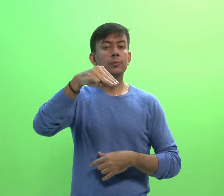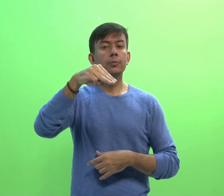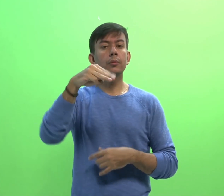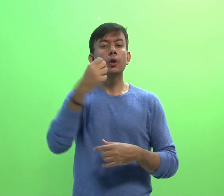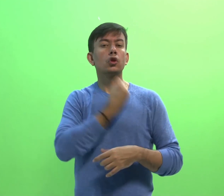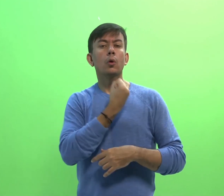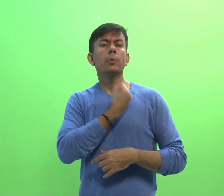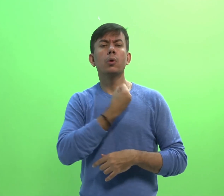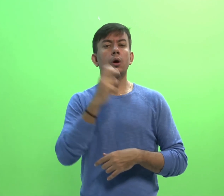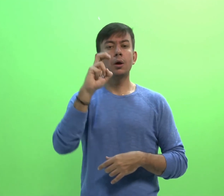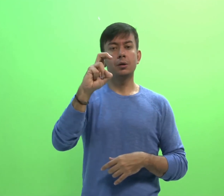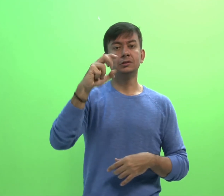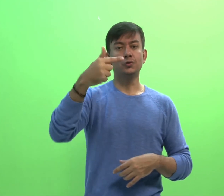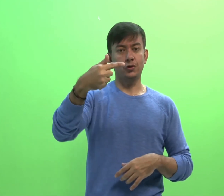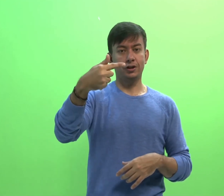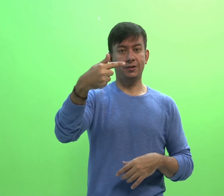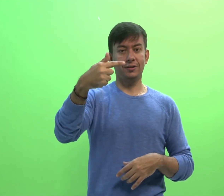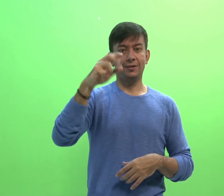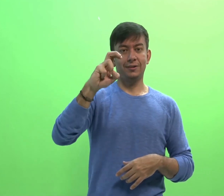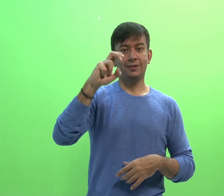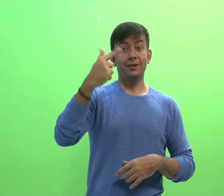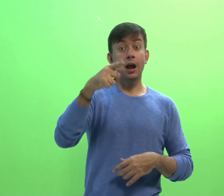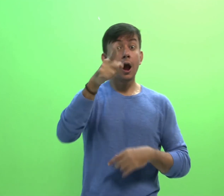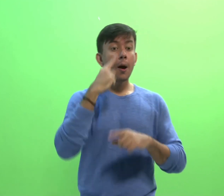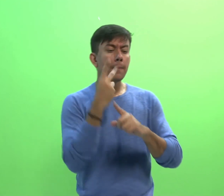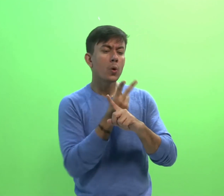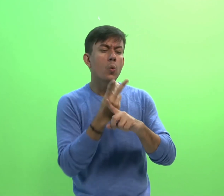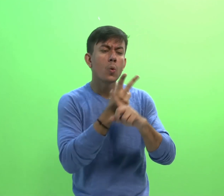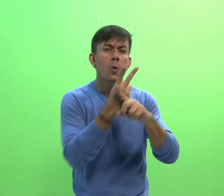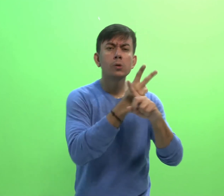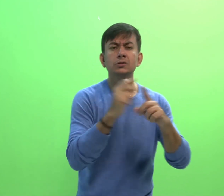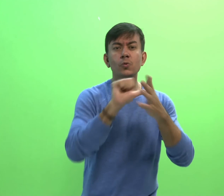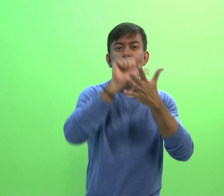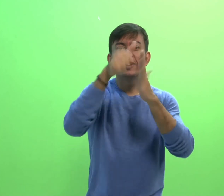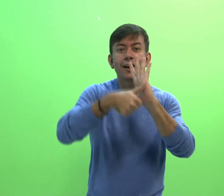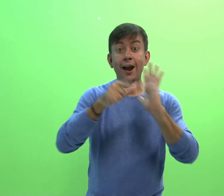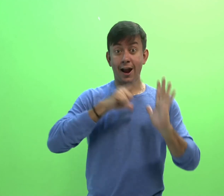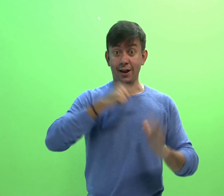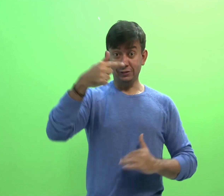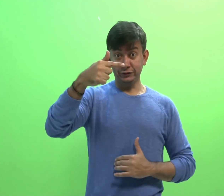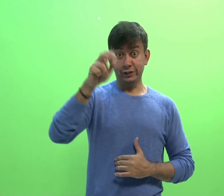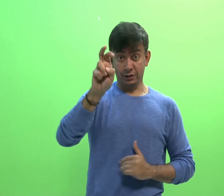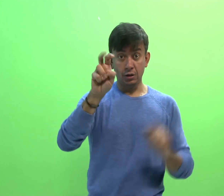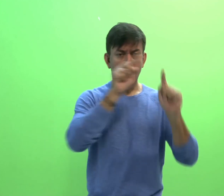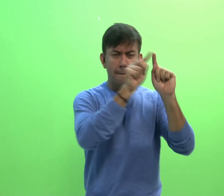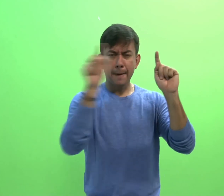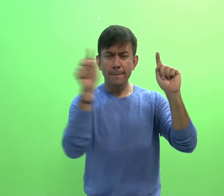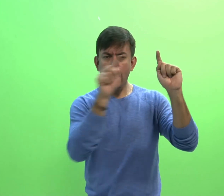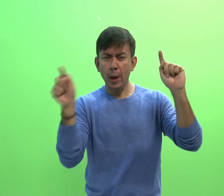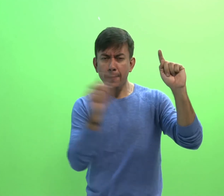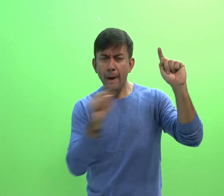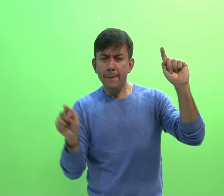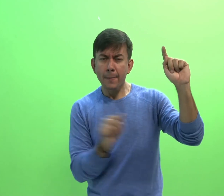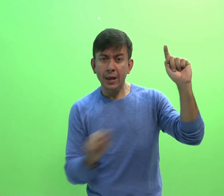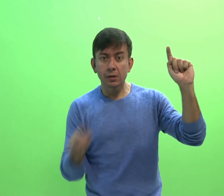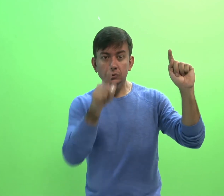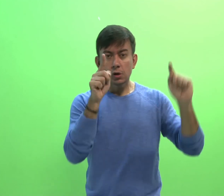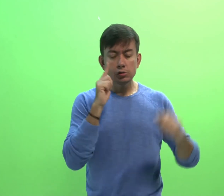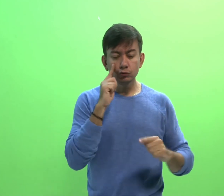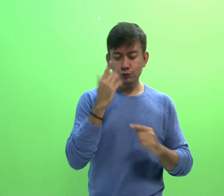de mão de número 57. Vocês irão procurar a configuração de mão de número 57 e